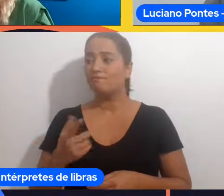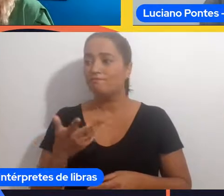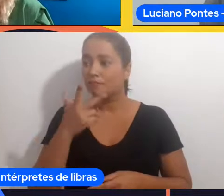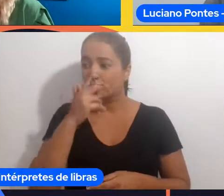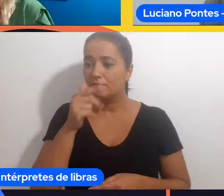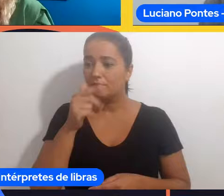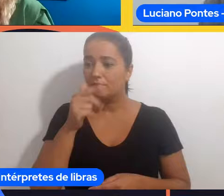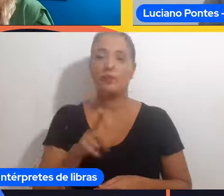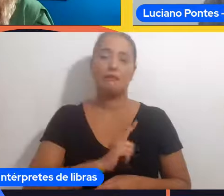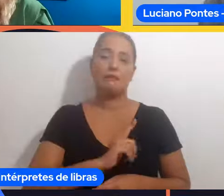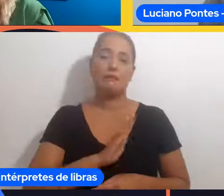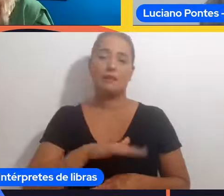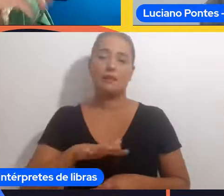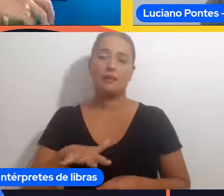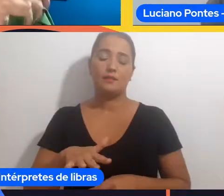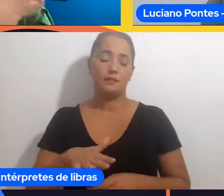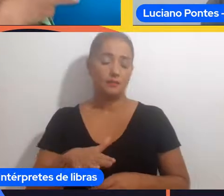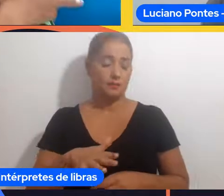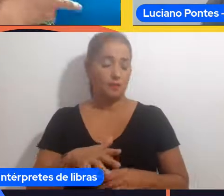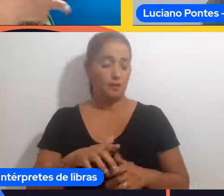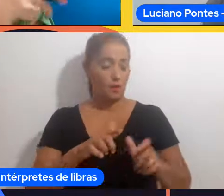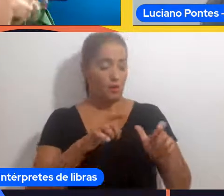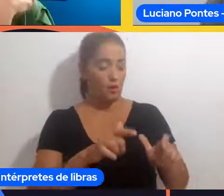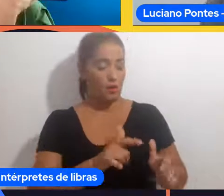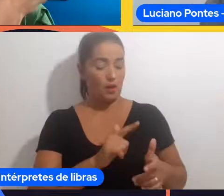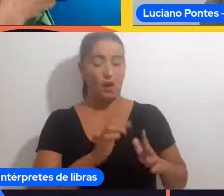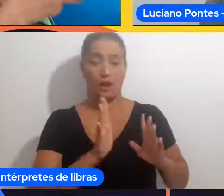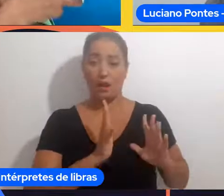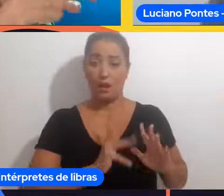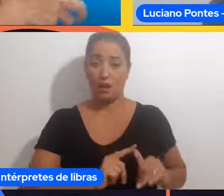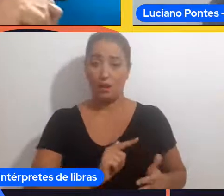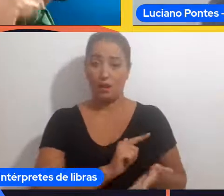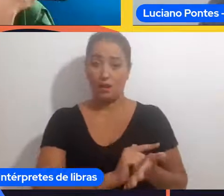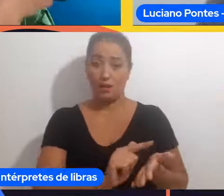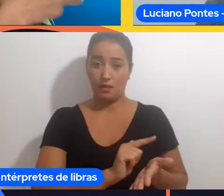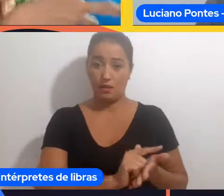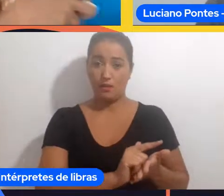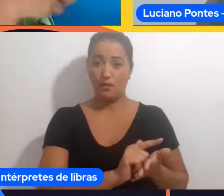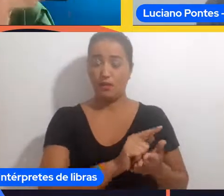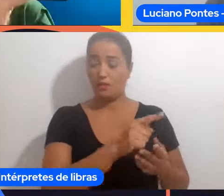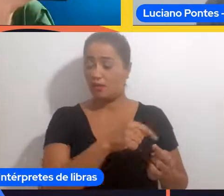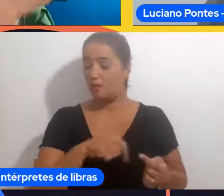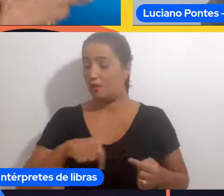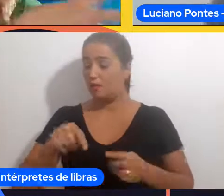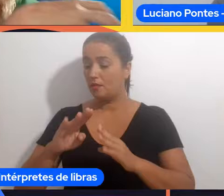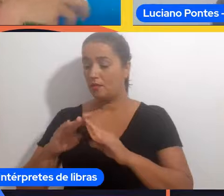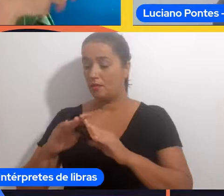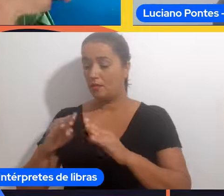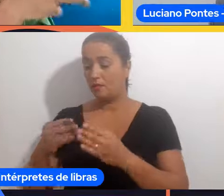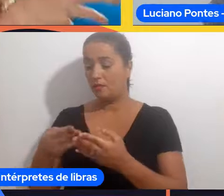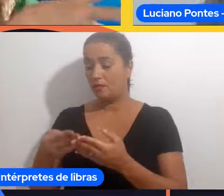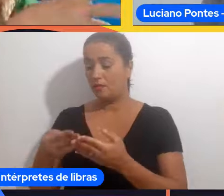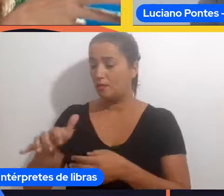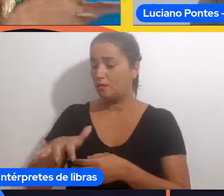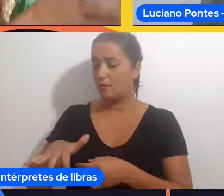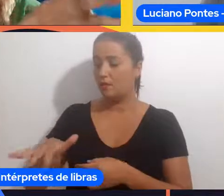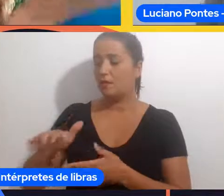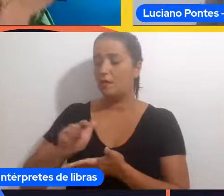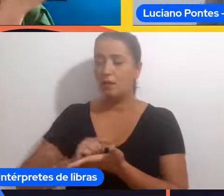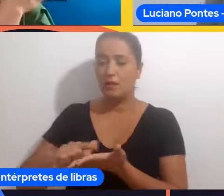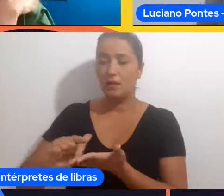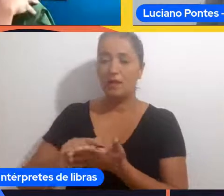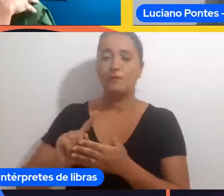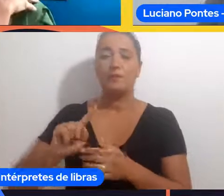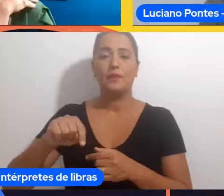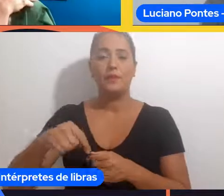de casa, um ambiente super limpo, vai para uma escola onde se investe também em grama sintética, espaço limpo, depois sai e vai para um